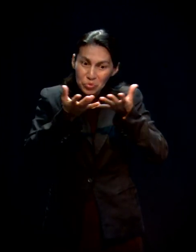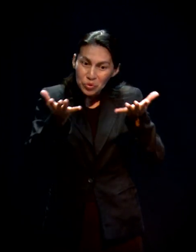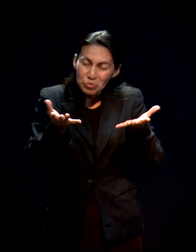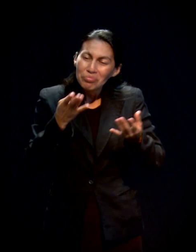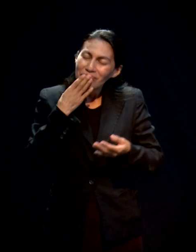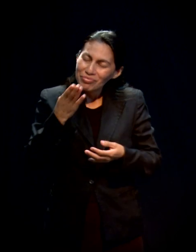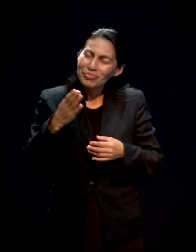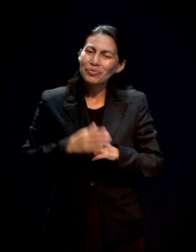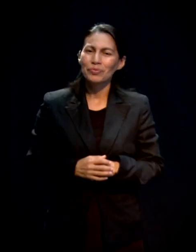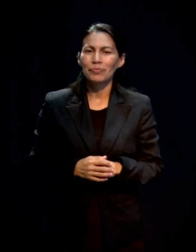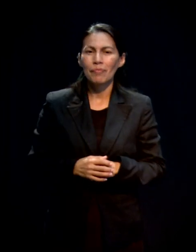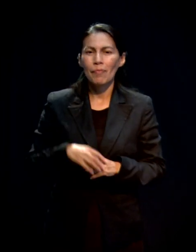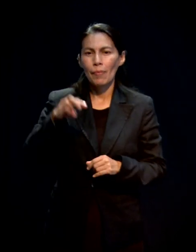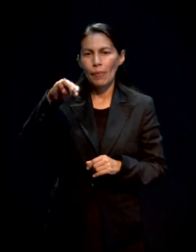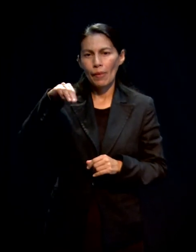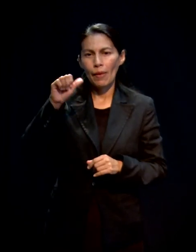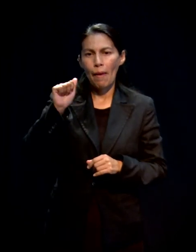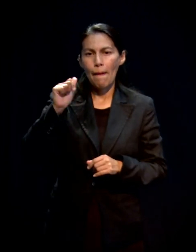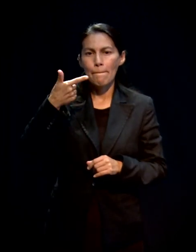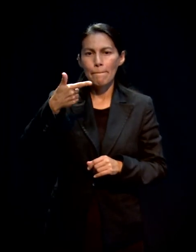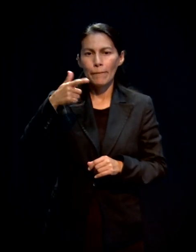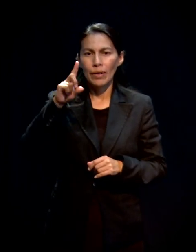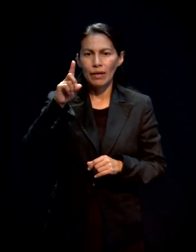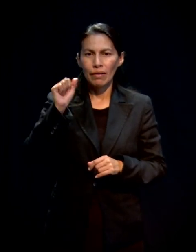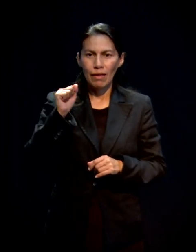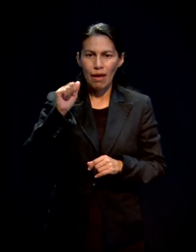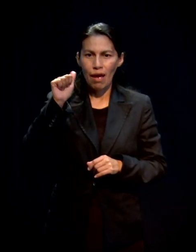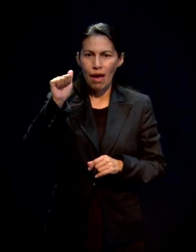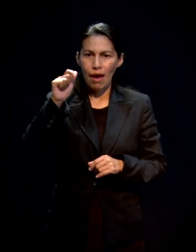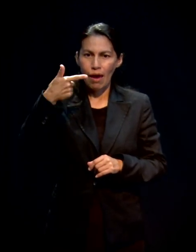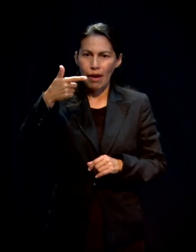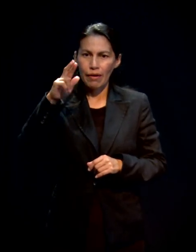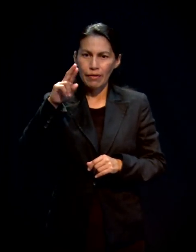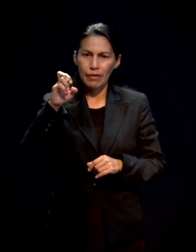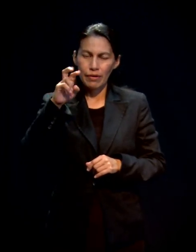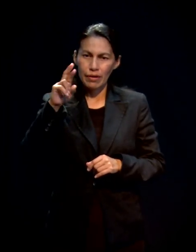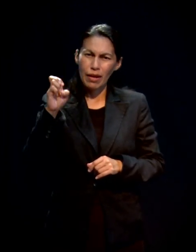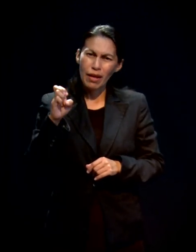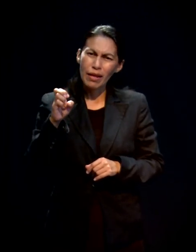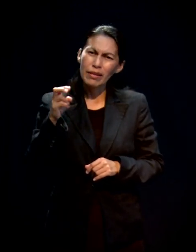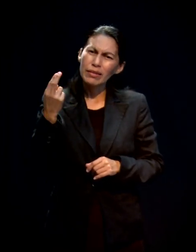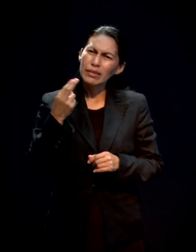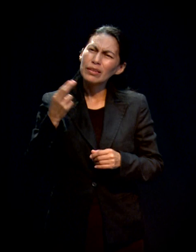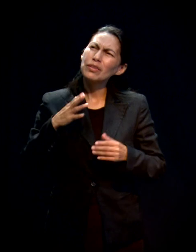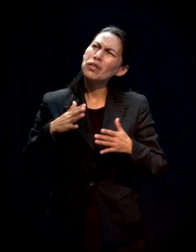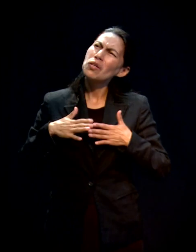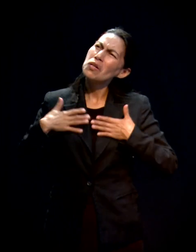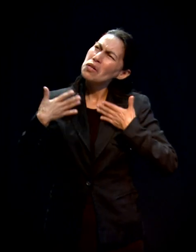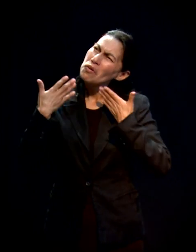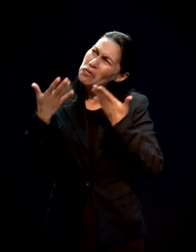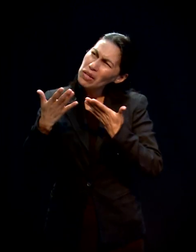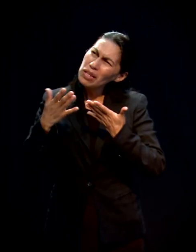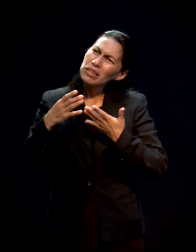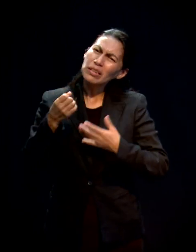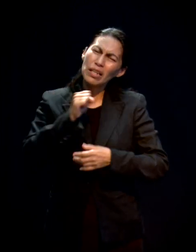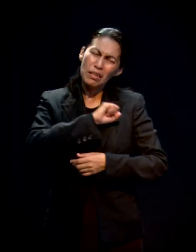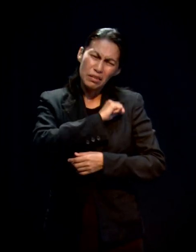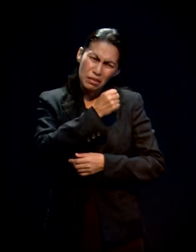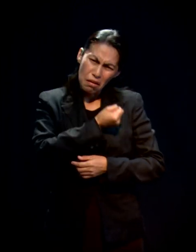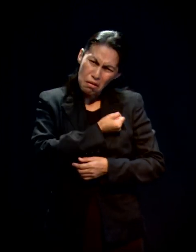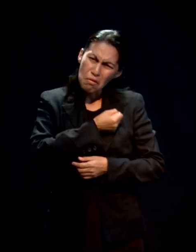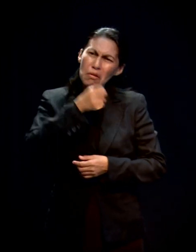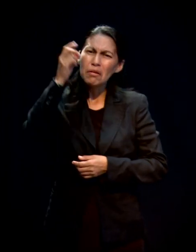necesito oración por salud y confianza en dios vamos a estar orando por ti magda esther núñez